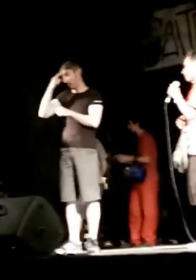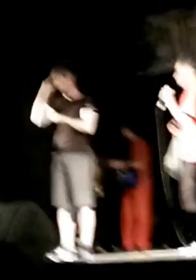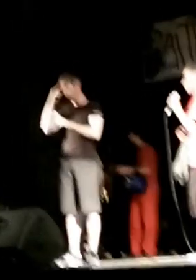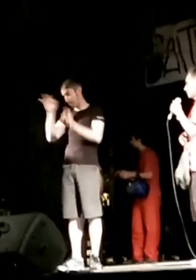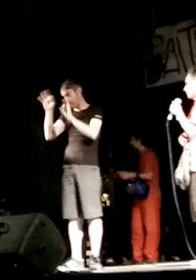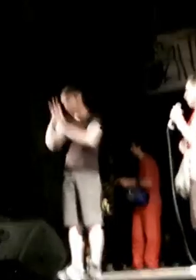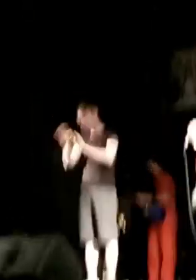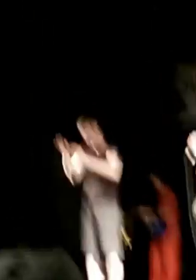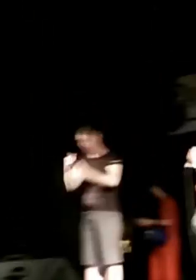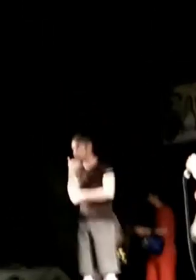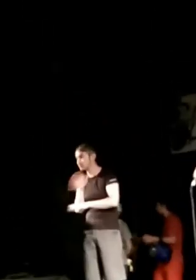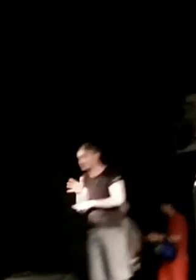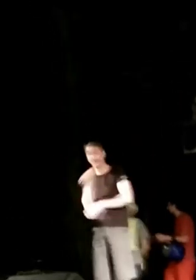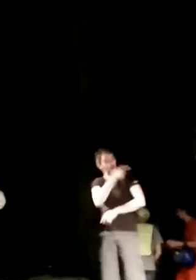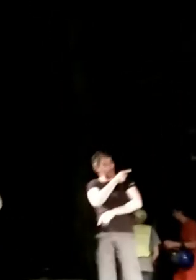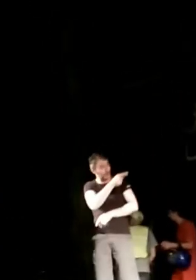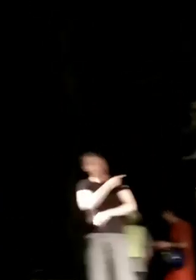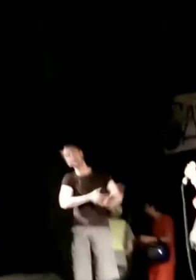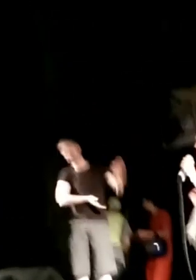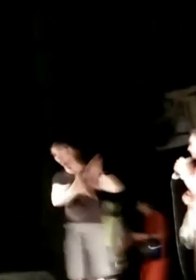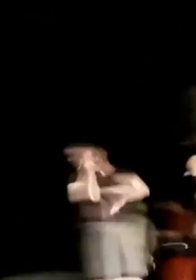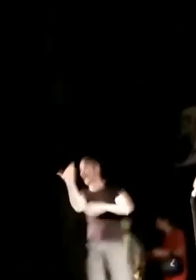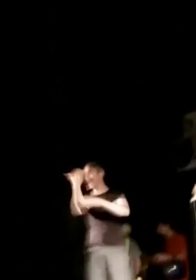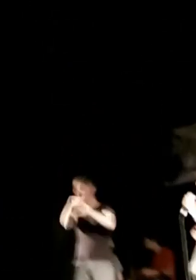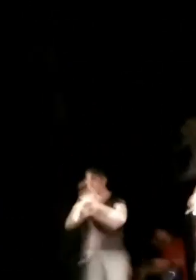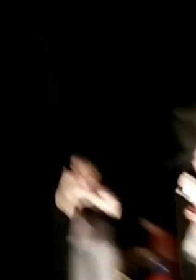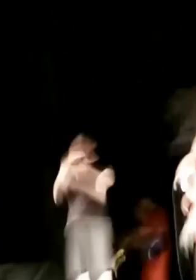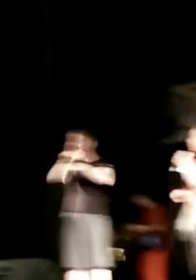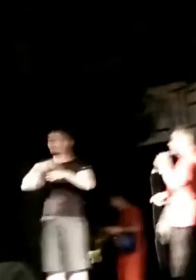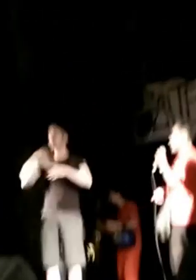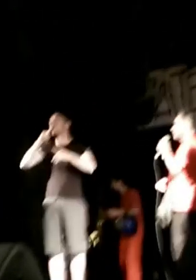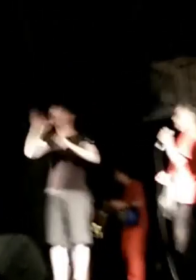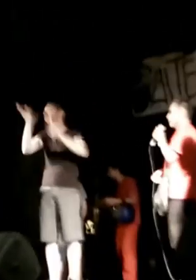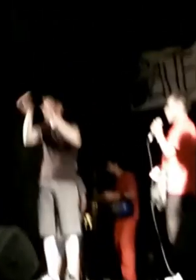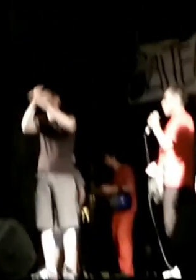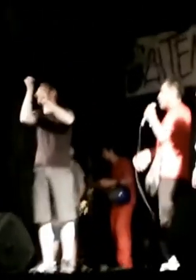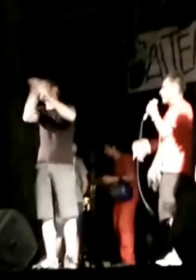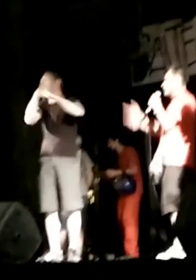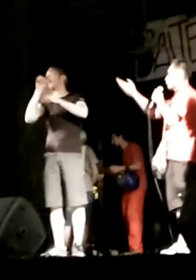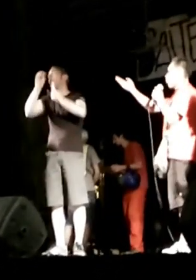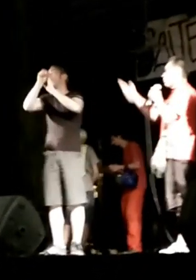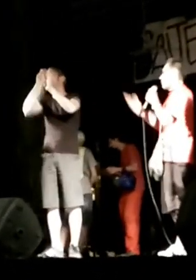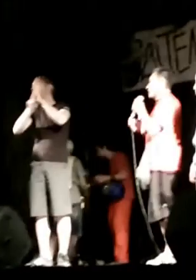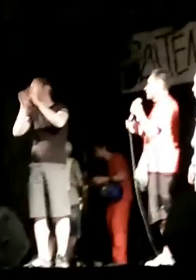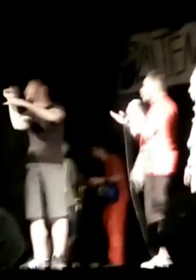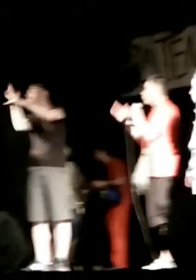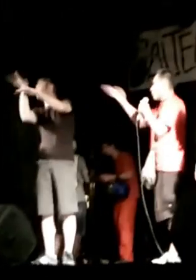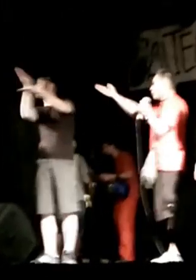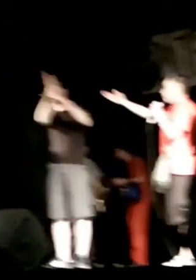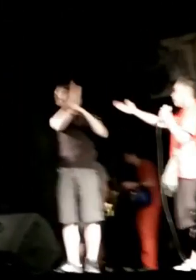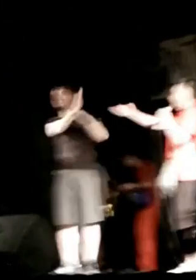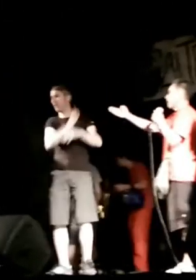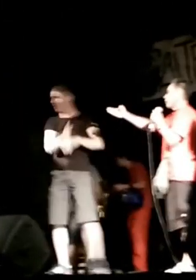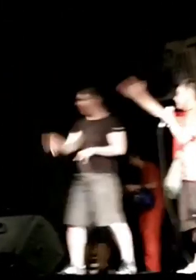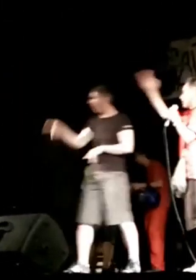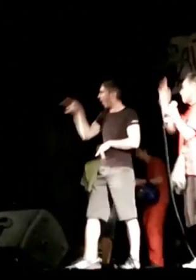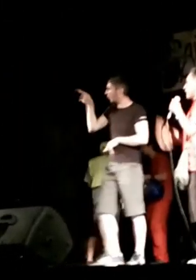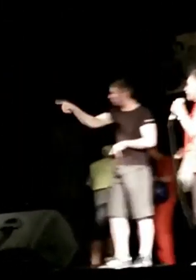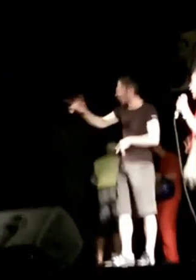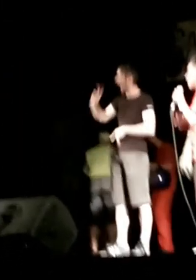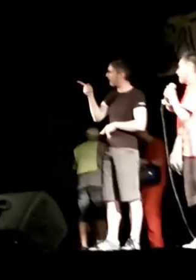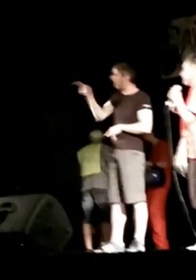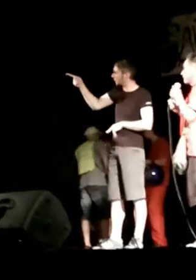l'únic que li puc recomanar és que se'n vagi al carrer i al carrer potser troba alguna feina, la gent recalcula. currículum. ¿Cómo que no es tu culpa? Si todo lo coges y lo